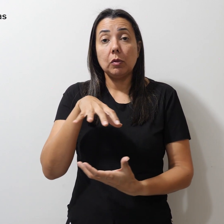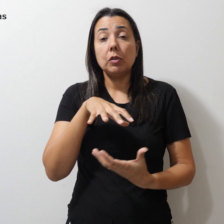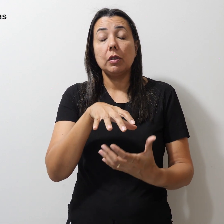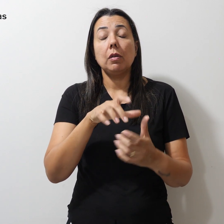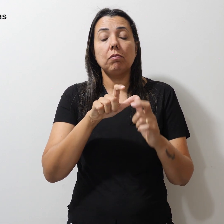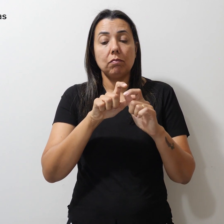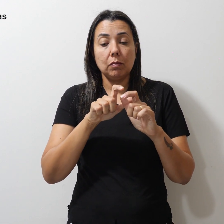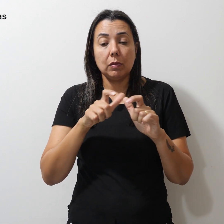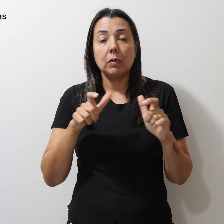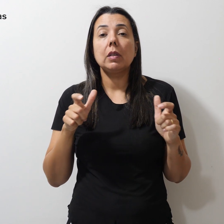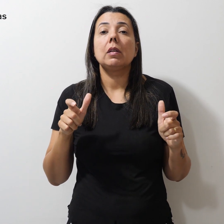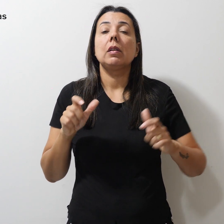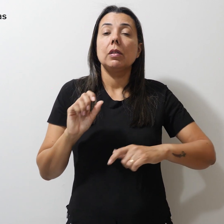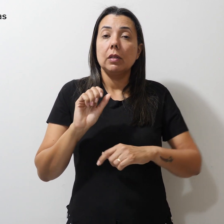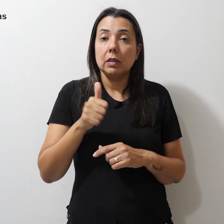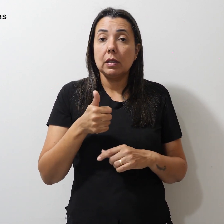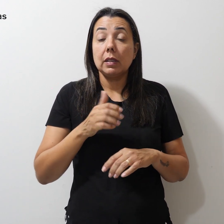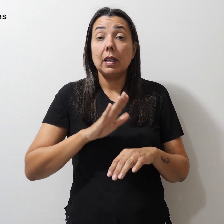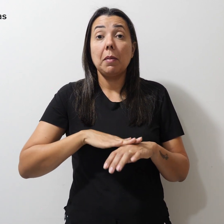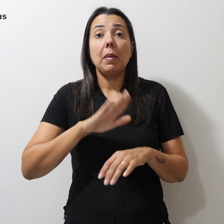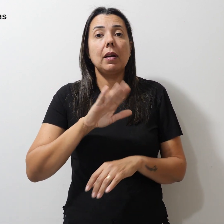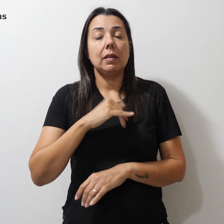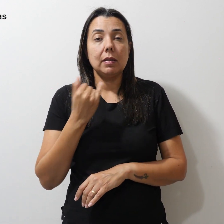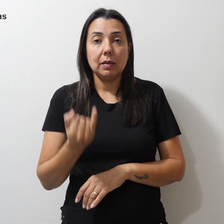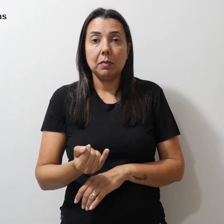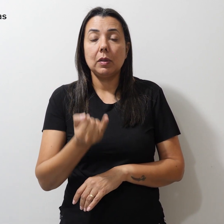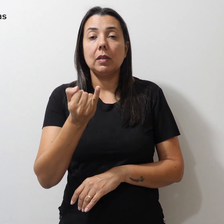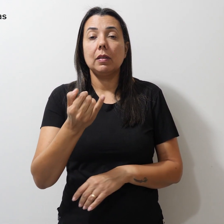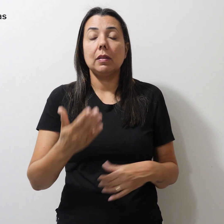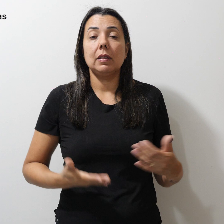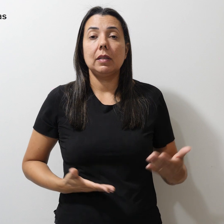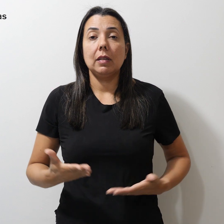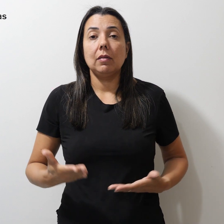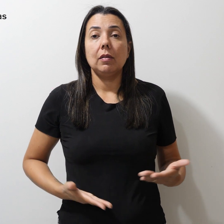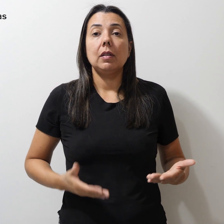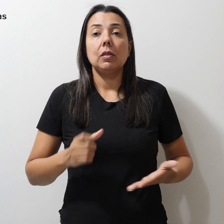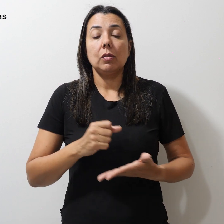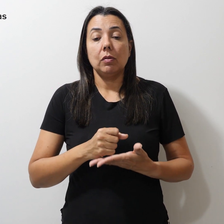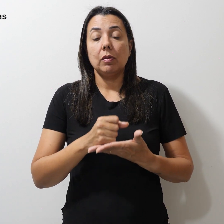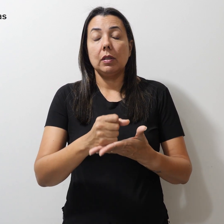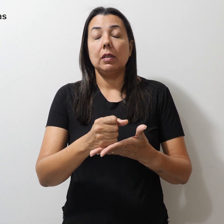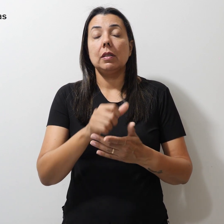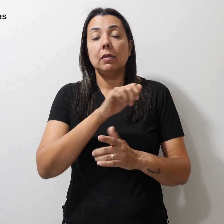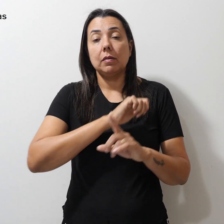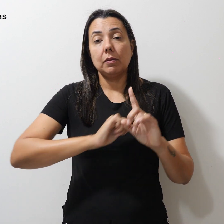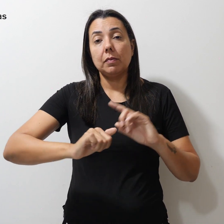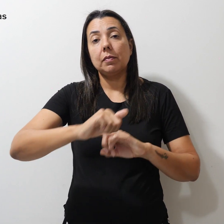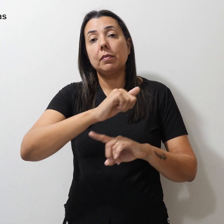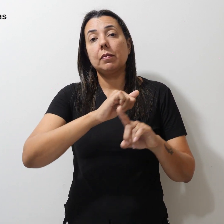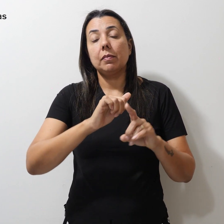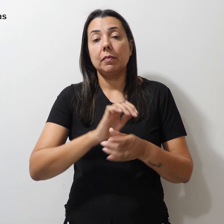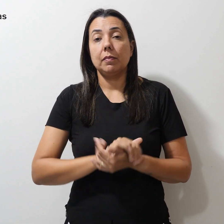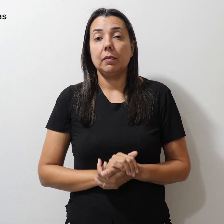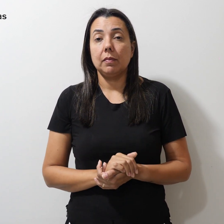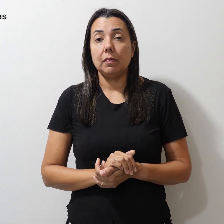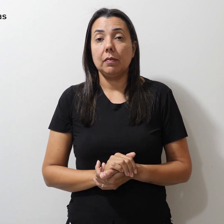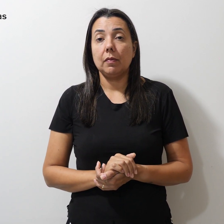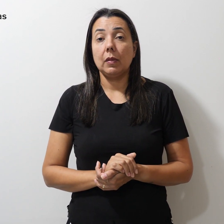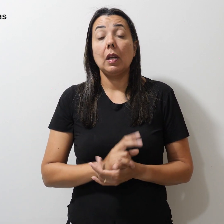enorme. É um dos mais importantes serviços prestados à sociedade. Apesar de a